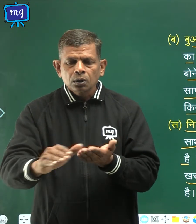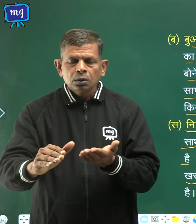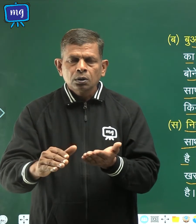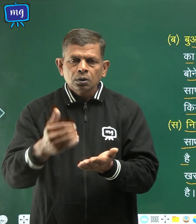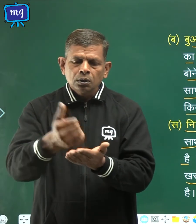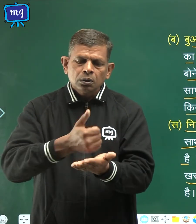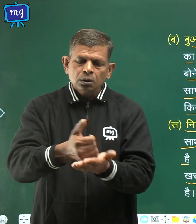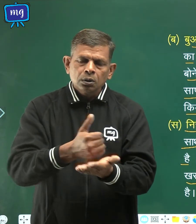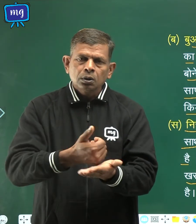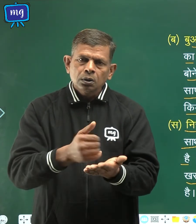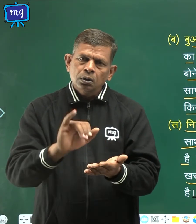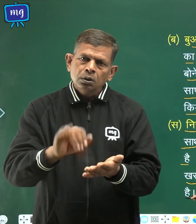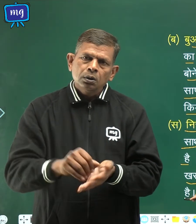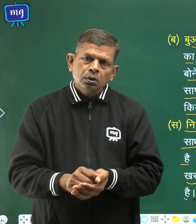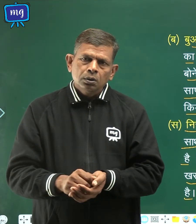निराई कहते हैं।